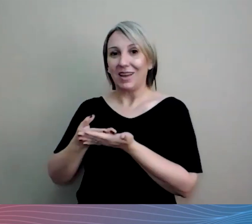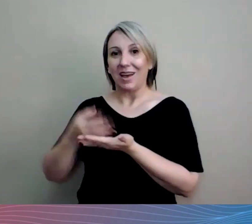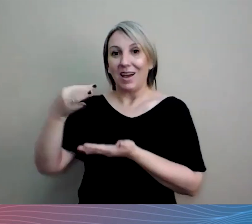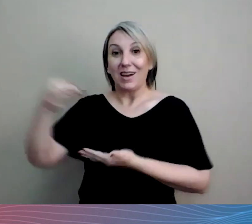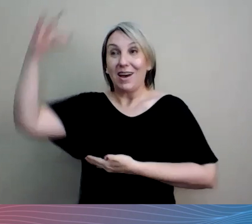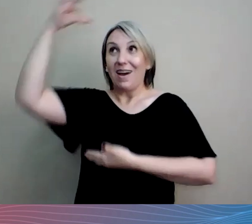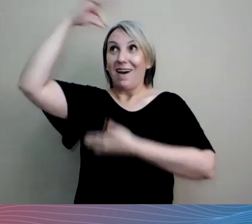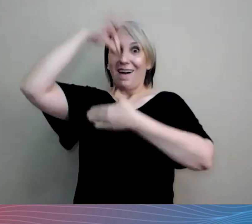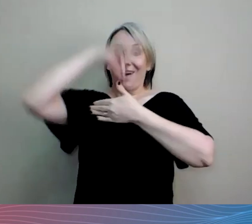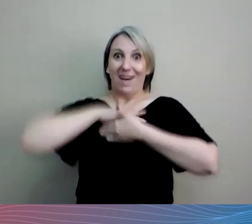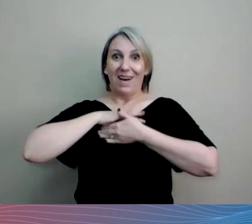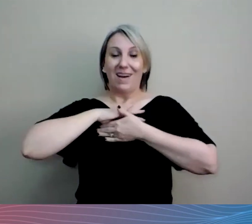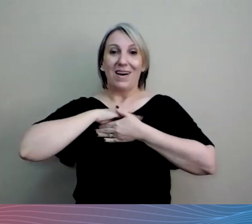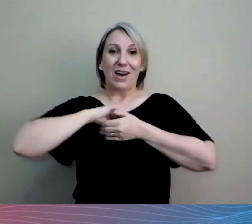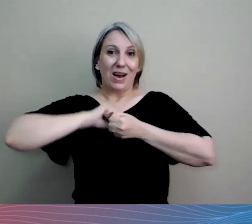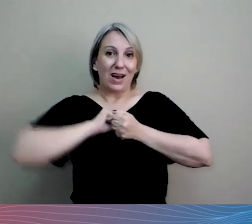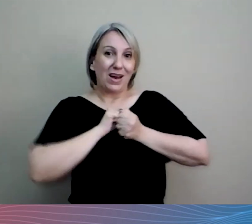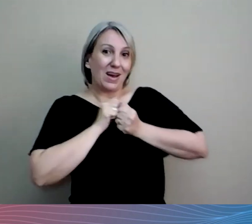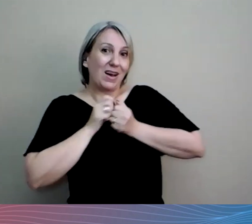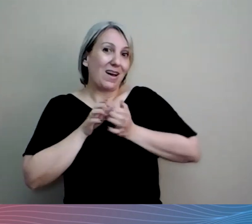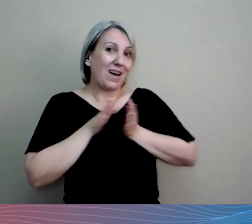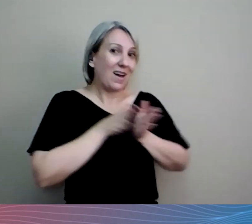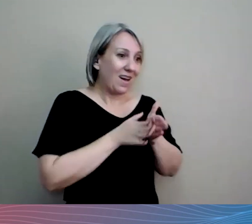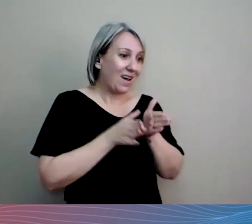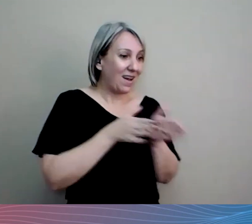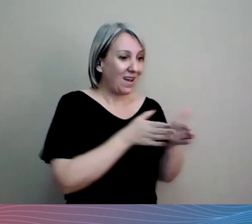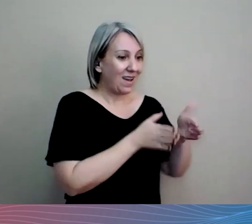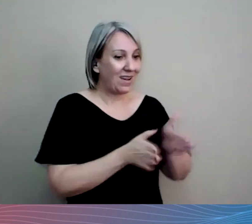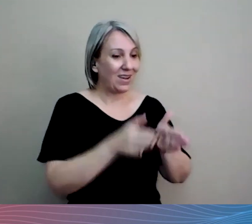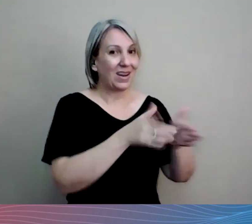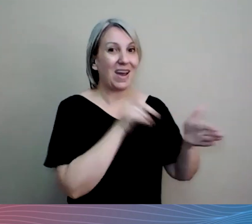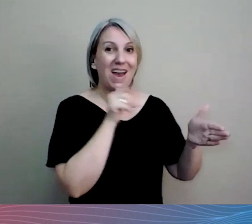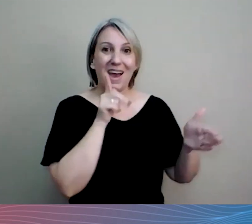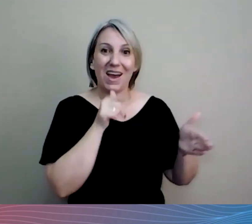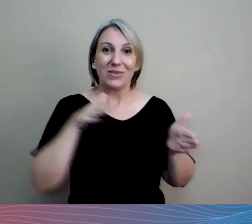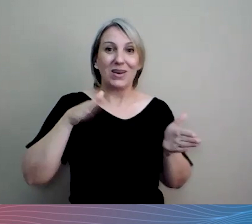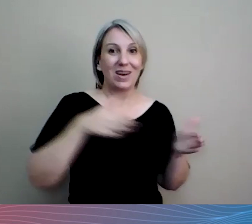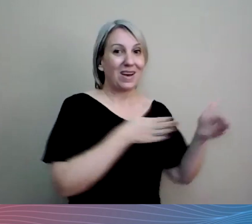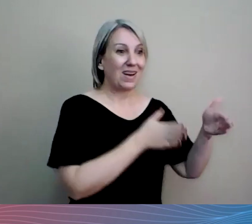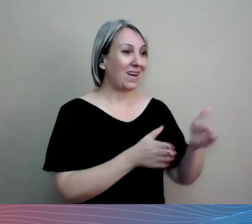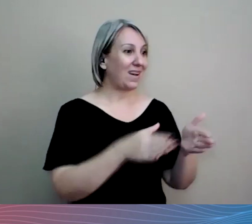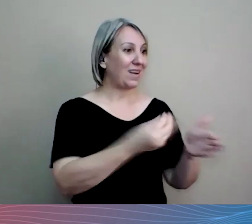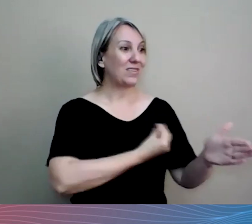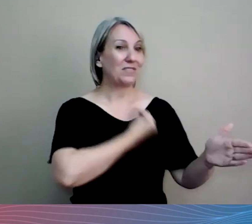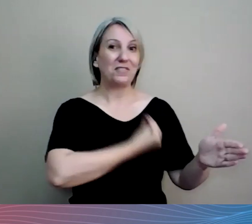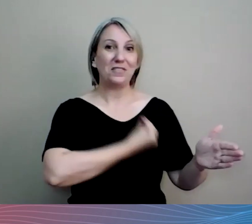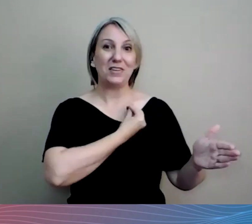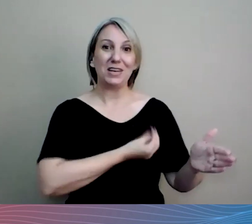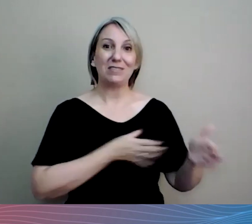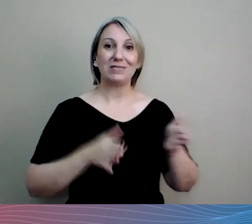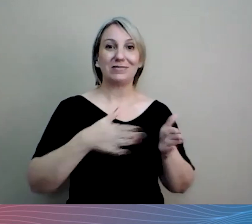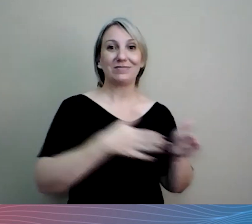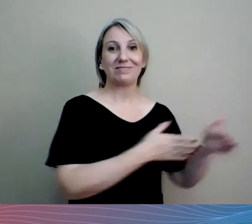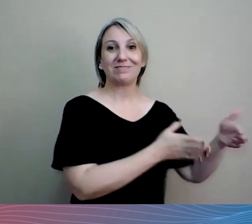fluirão rios de água viva. Até hoje está fluindo. 2000 anos já